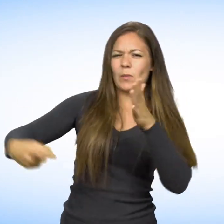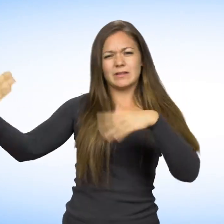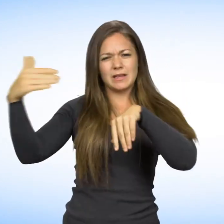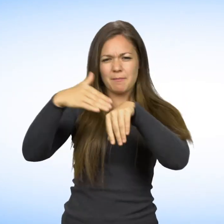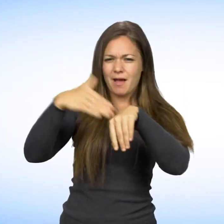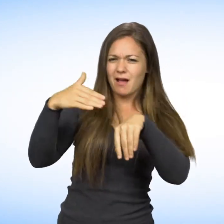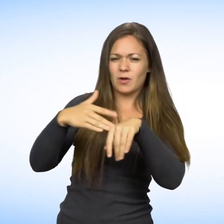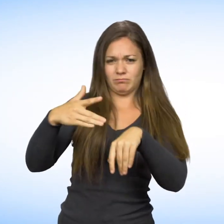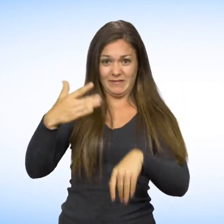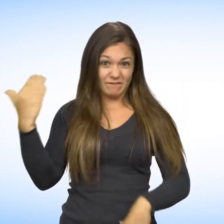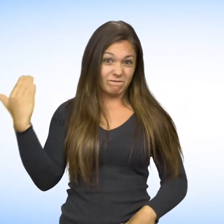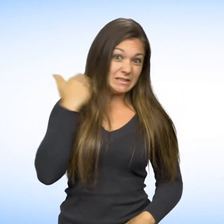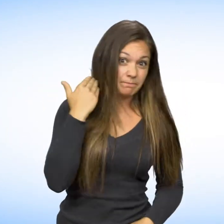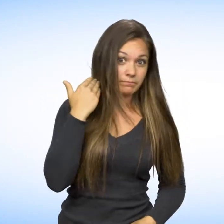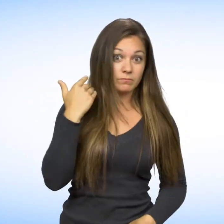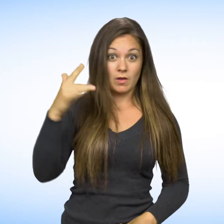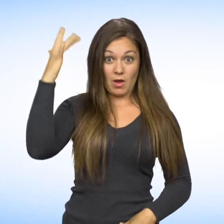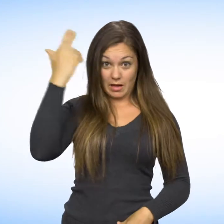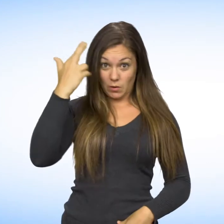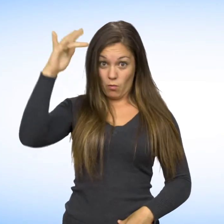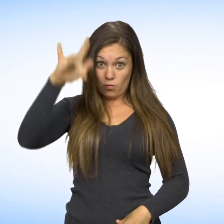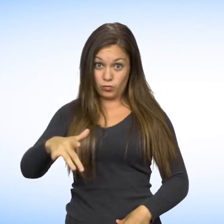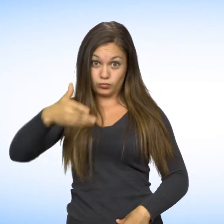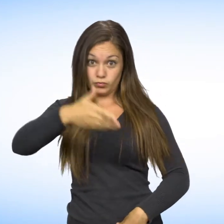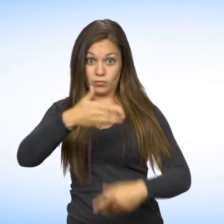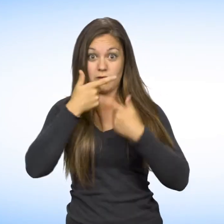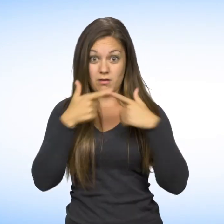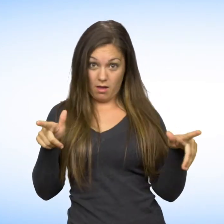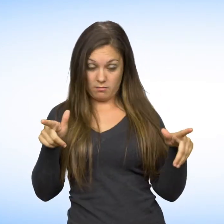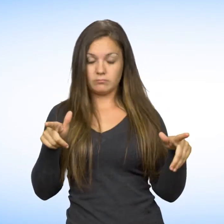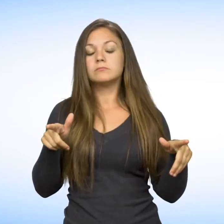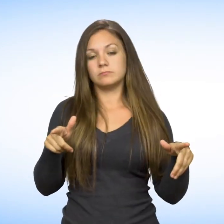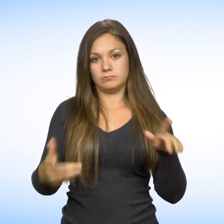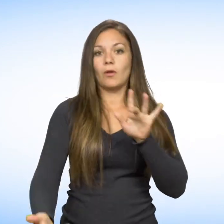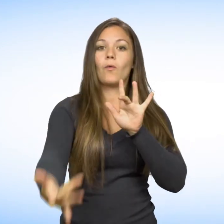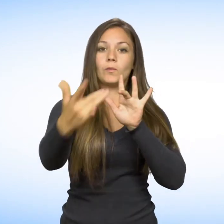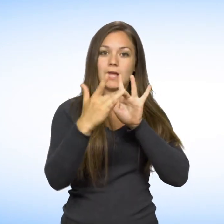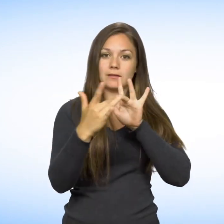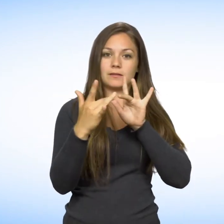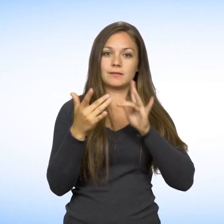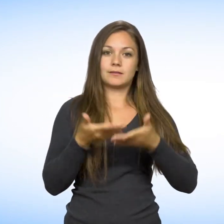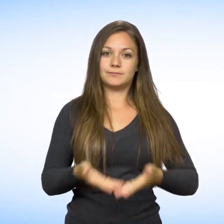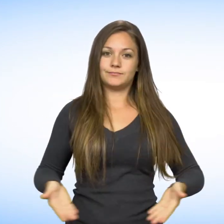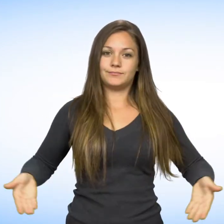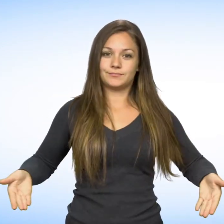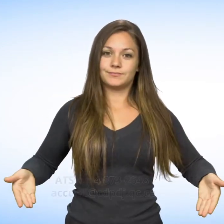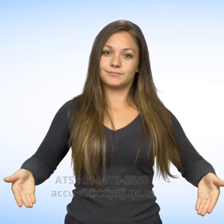si vous croyez avoir été victimes de discrimination ou de harcèlement en vertu de ce motif contactez-nous par ats 5